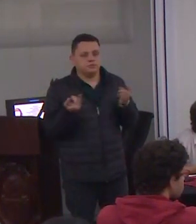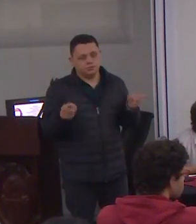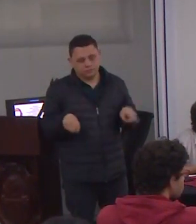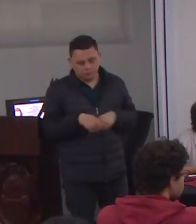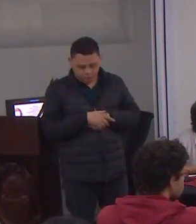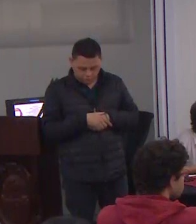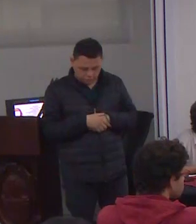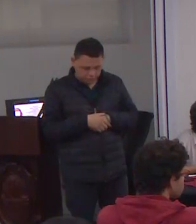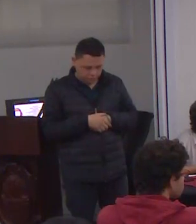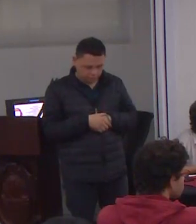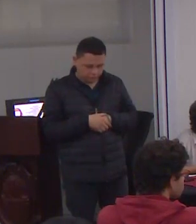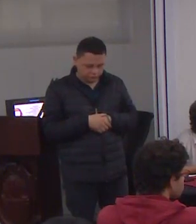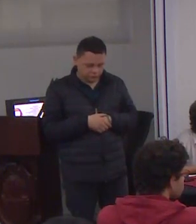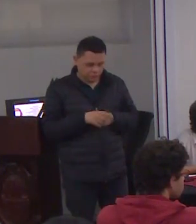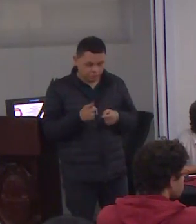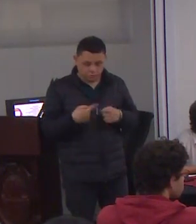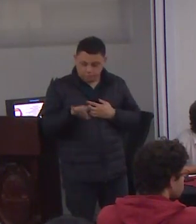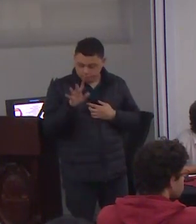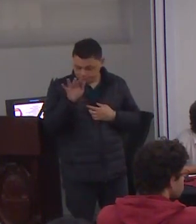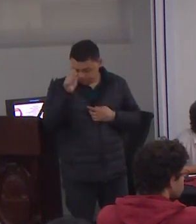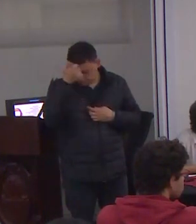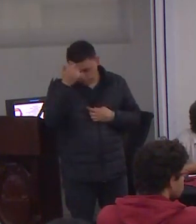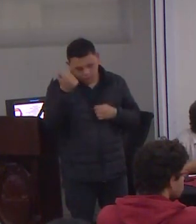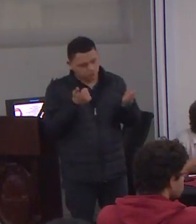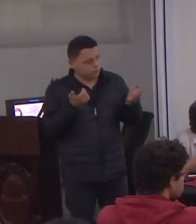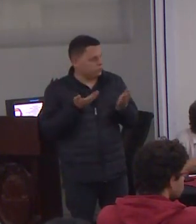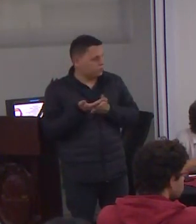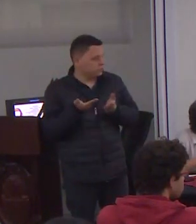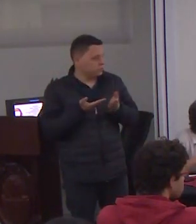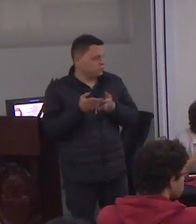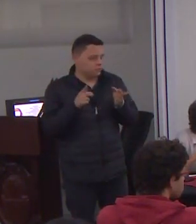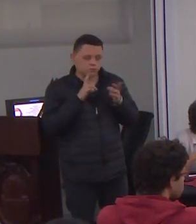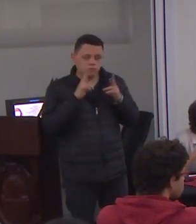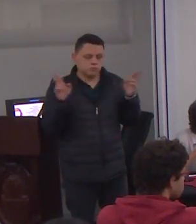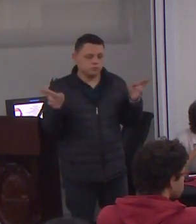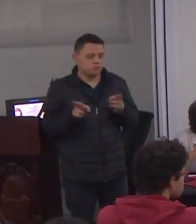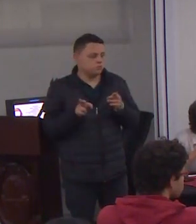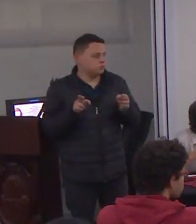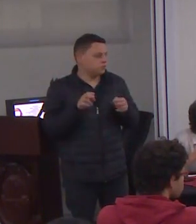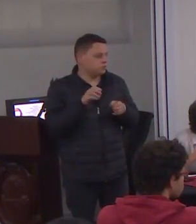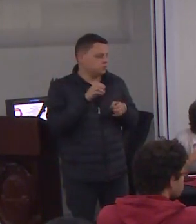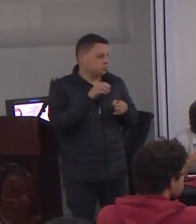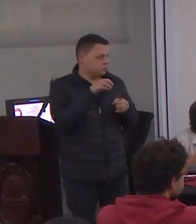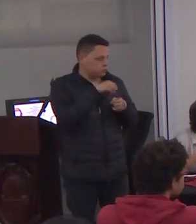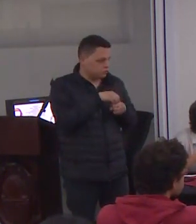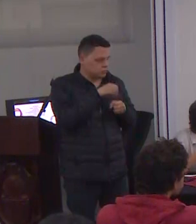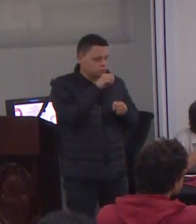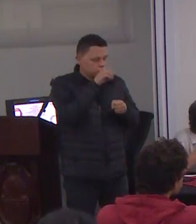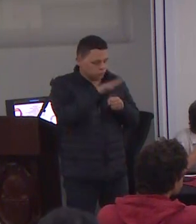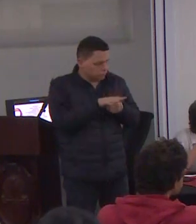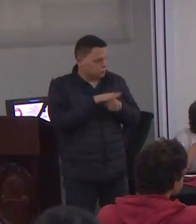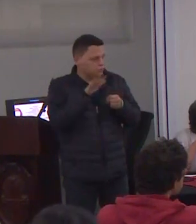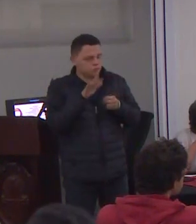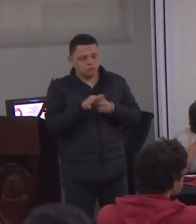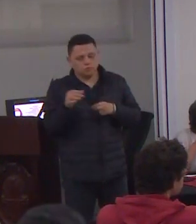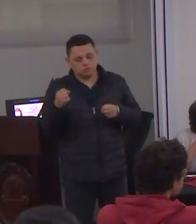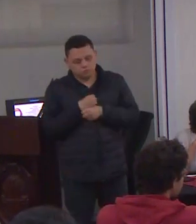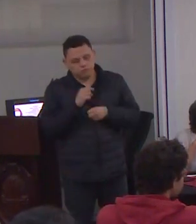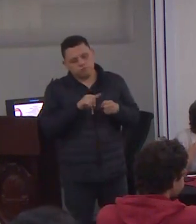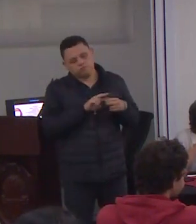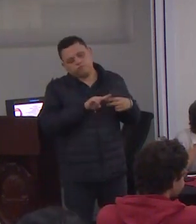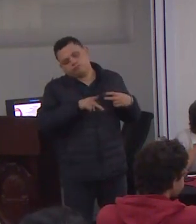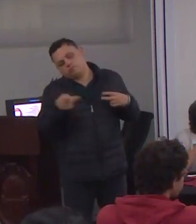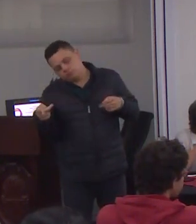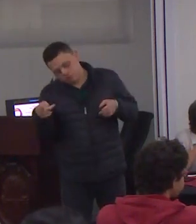pero digamos que en esencia y recomendación respuesta corta centros públicos de empleo para que así mismo se derive